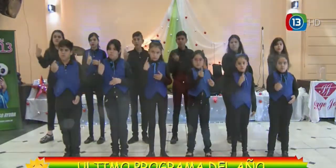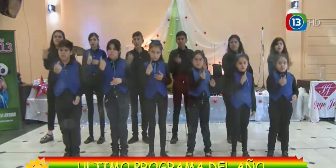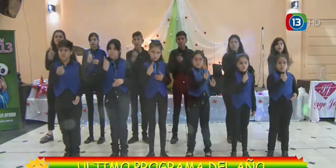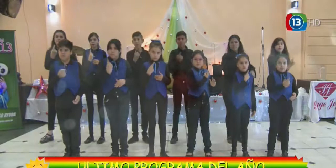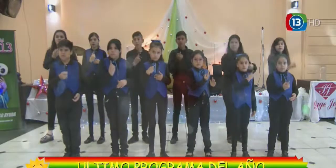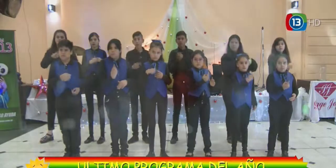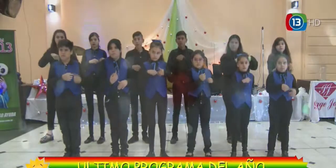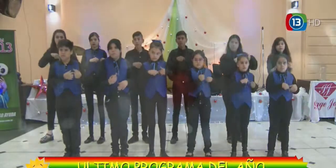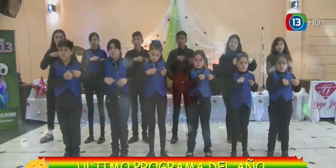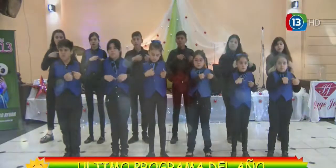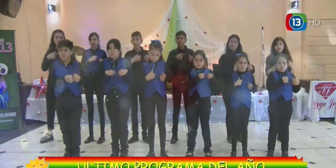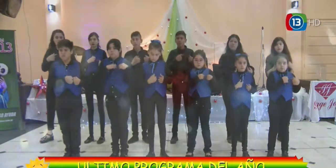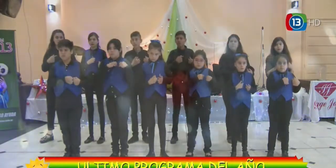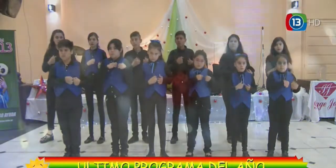corazón